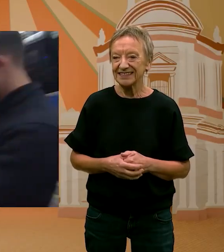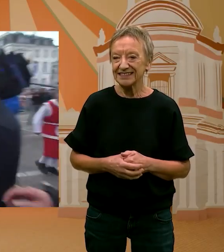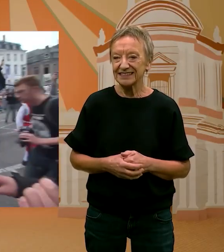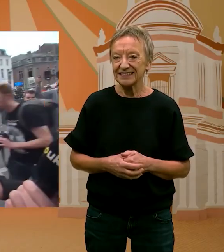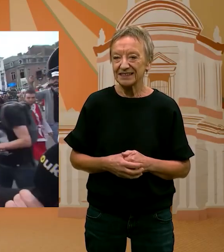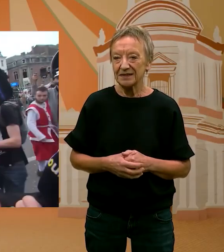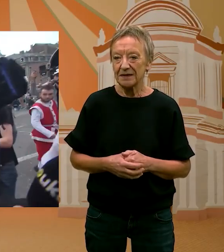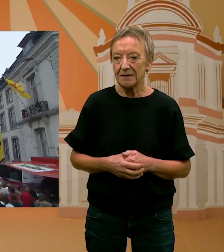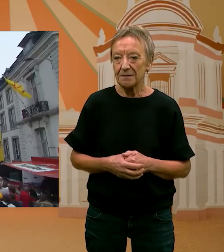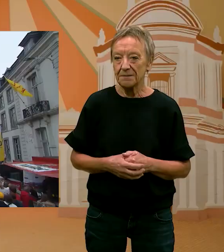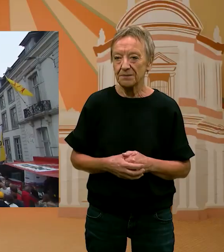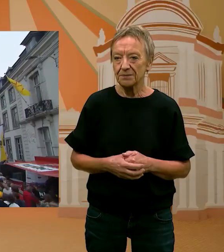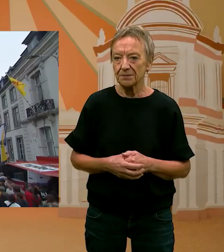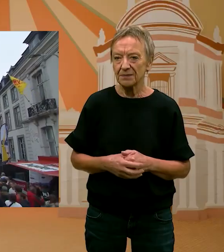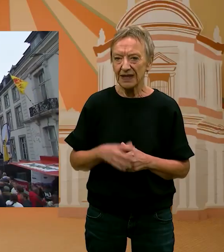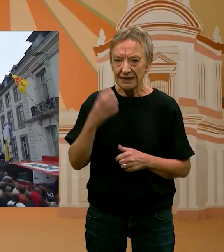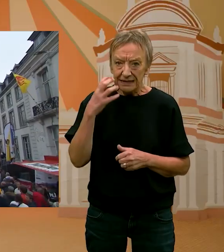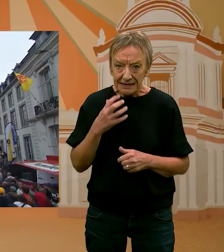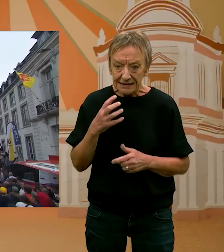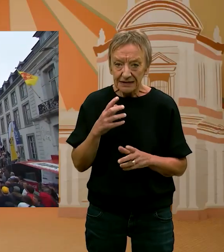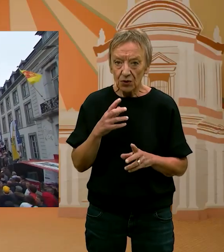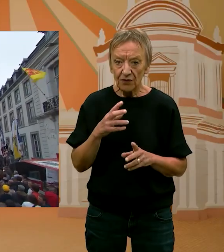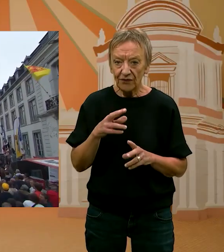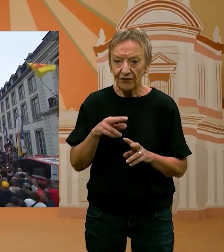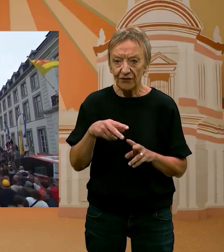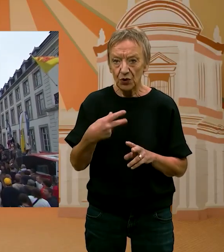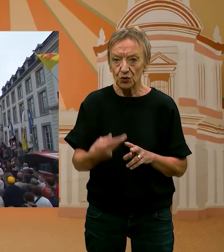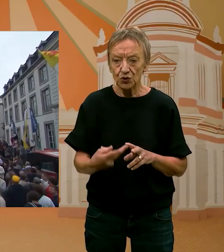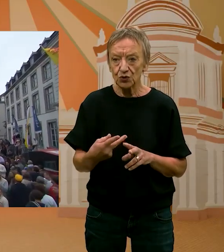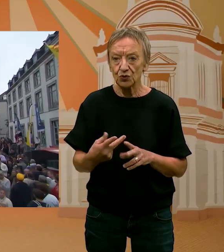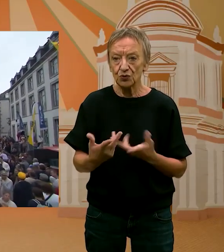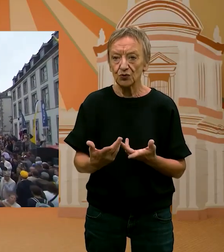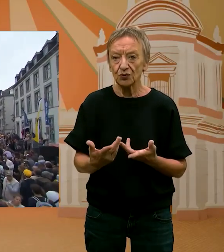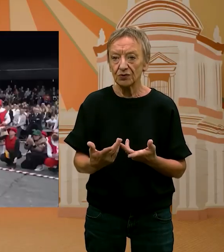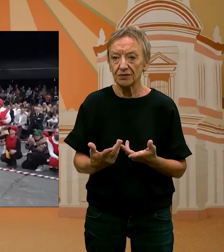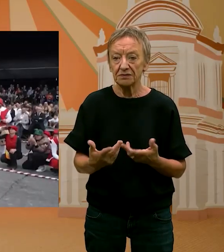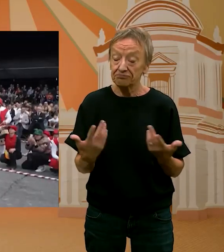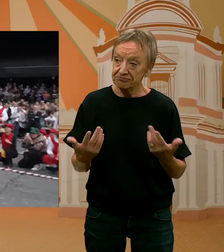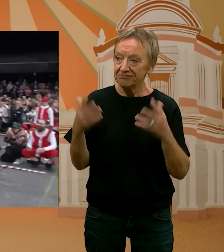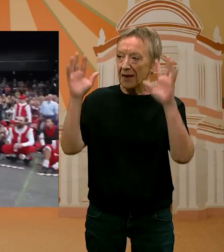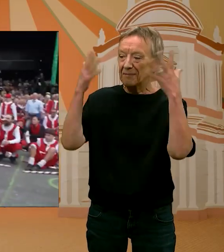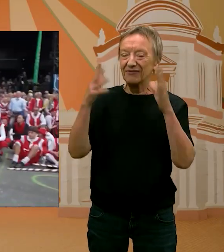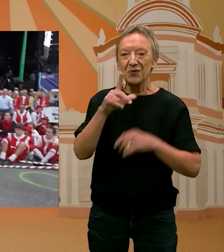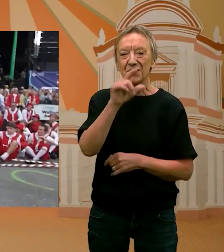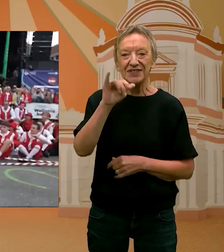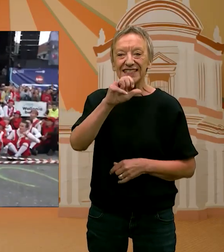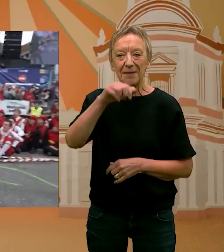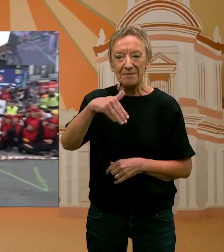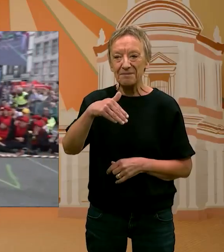a une petite chute, j'espère que tout se passe bien. Bravo à Liam. Oui, bravo. Bravo Liam. La jeunesse, encore